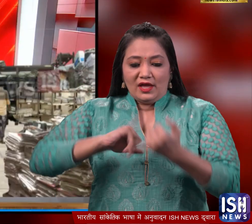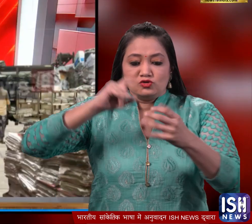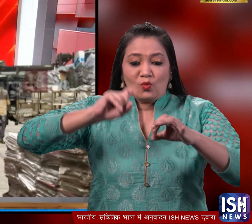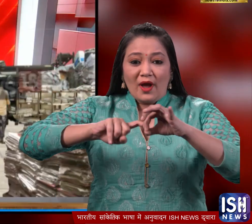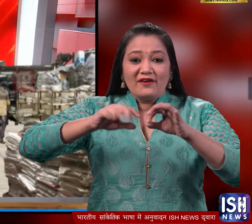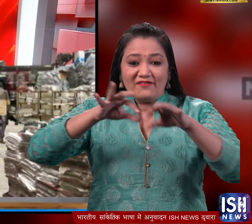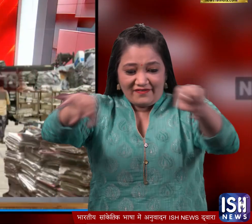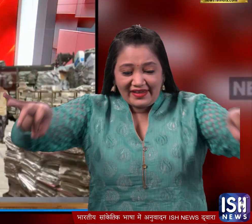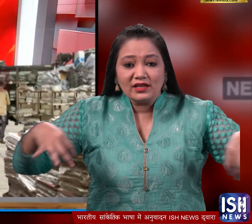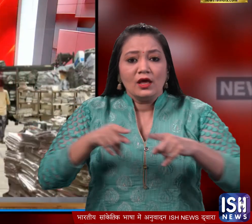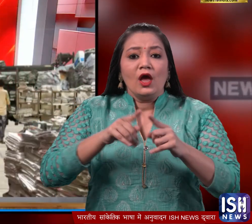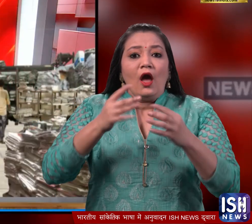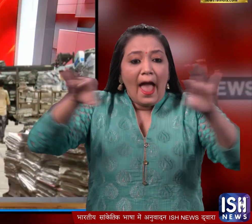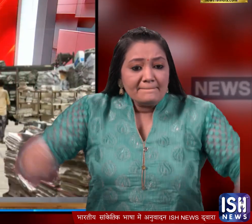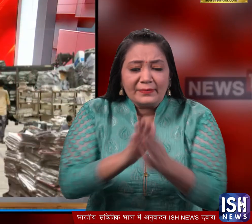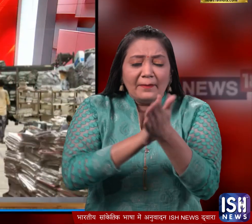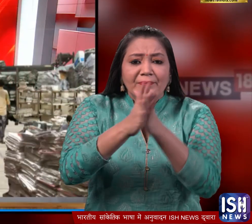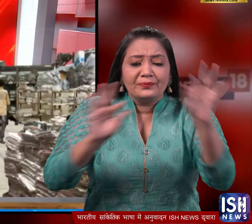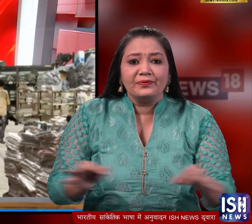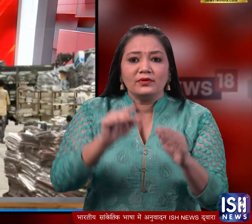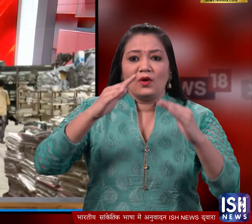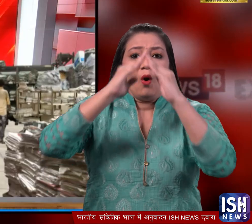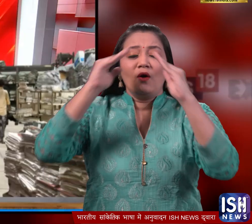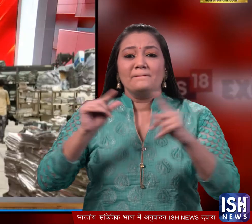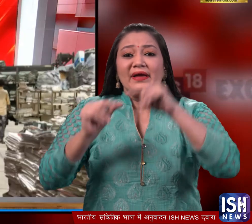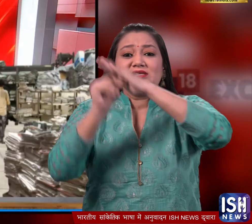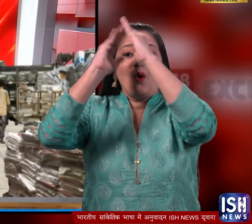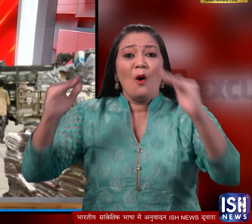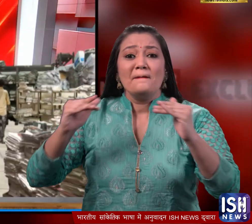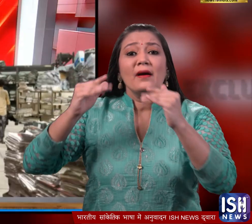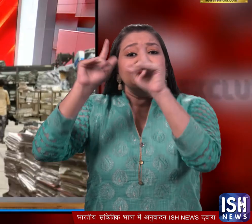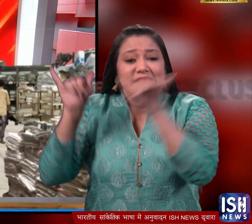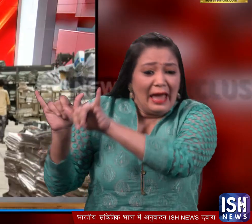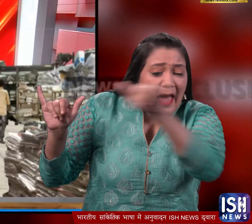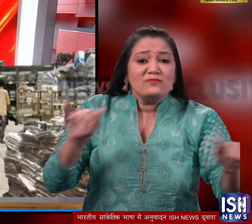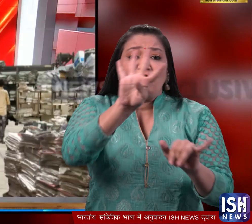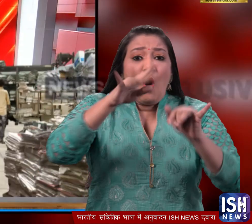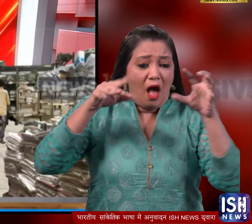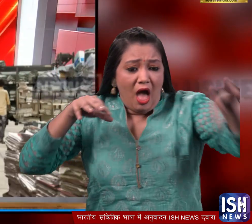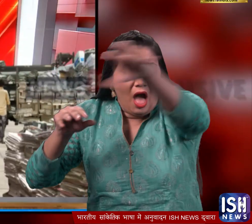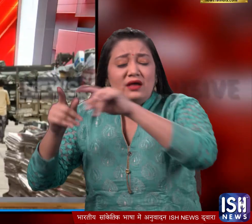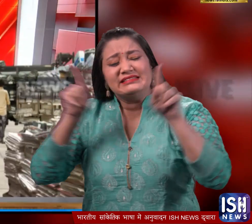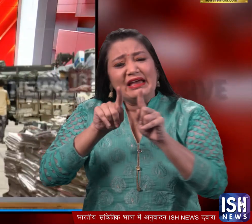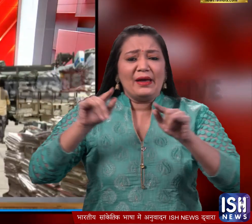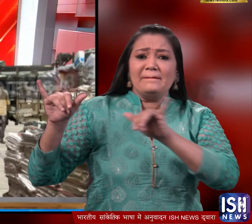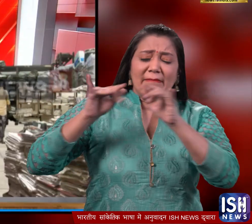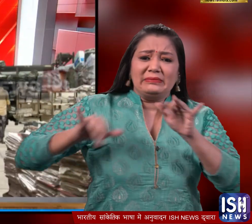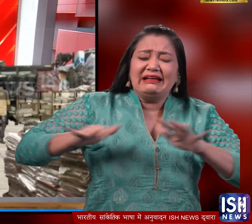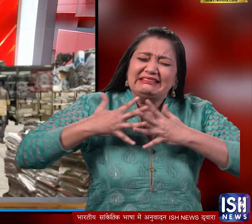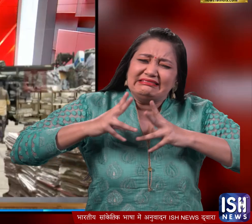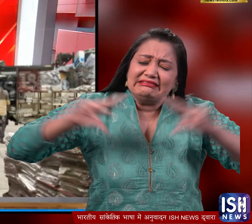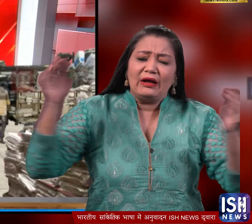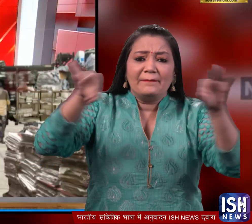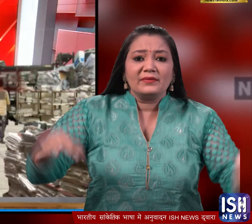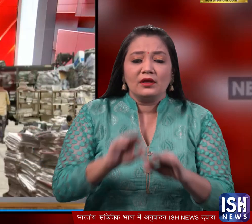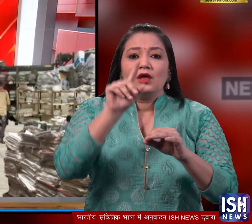स्क्वायर फीट से ज्यादा जगह खाली हुई, यानी करीब 4 राष्ट्रपति भवन जितनी जगह खाली हुई। और यह सब पीएम के निर्देश पर 2 अक्टूबर